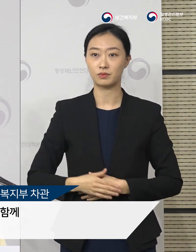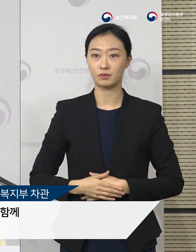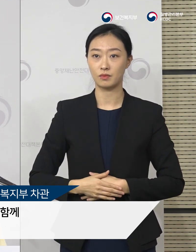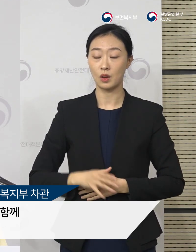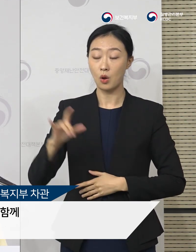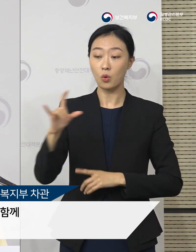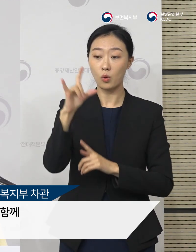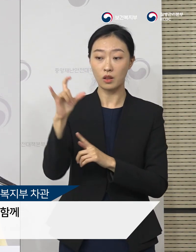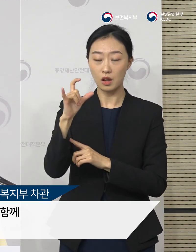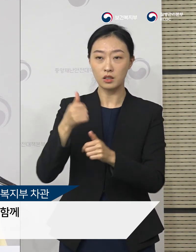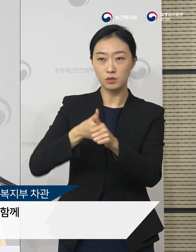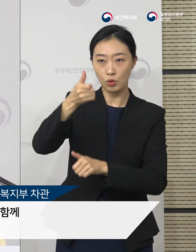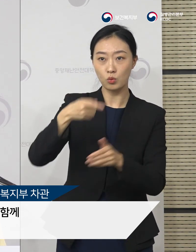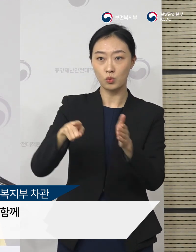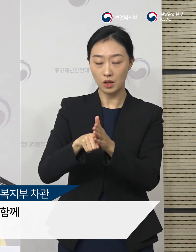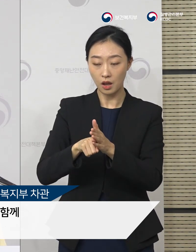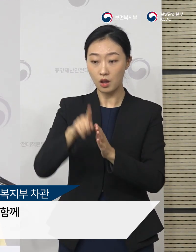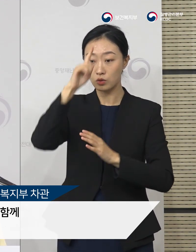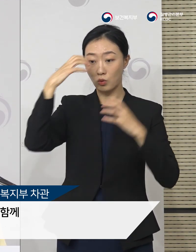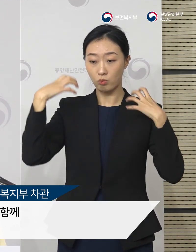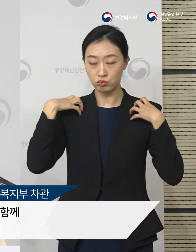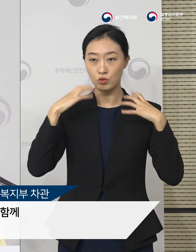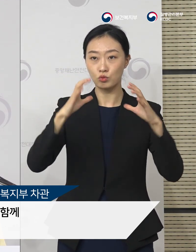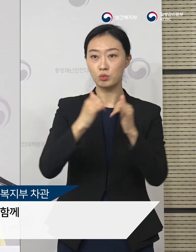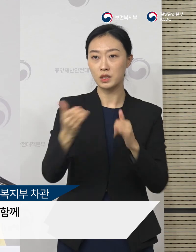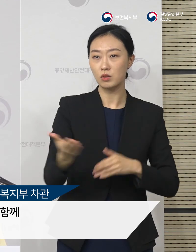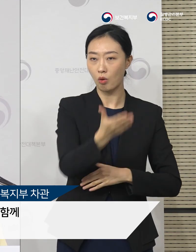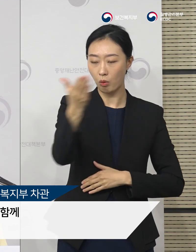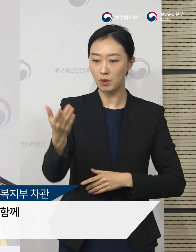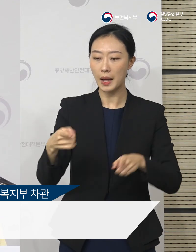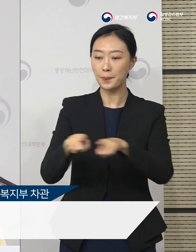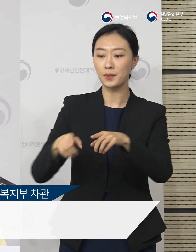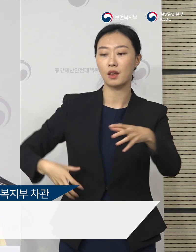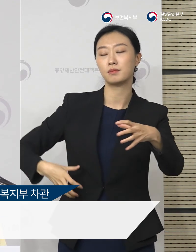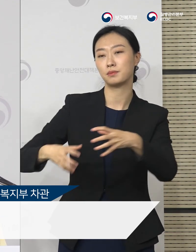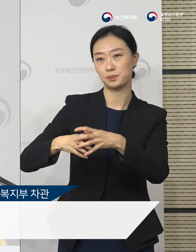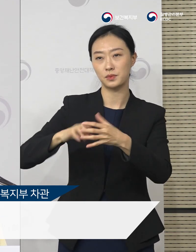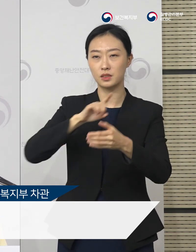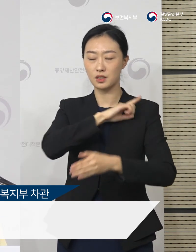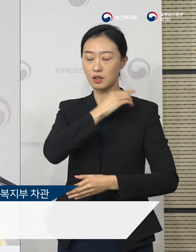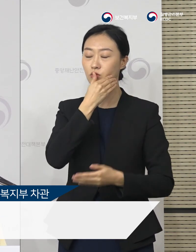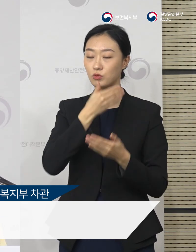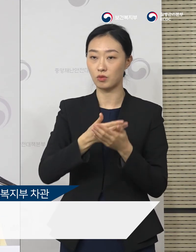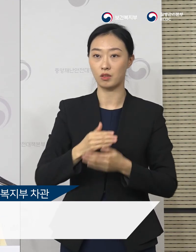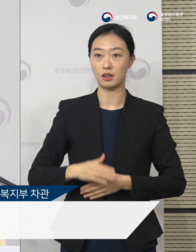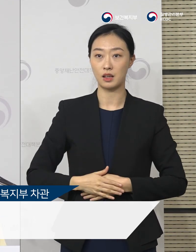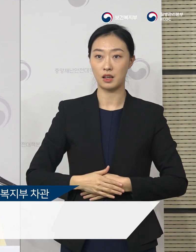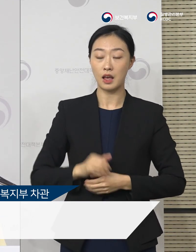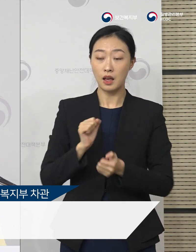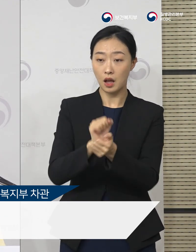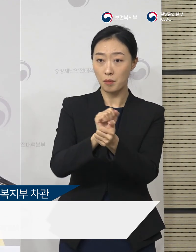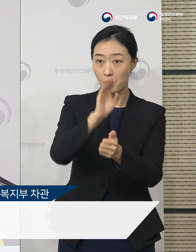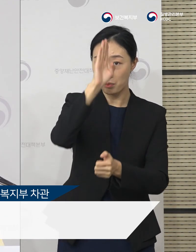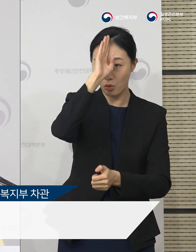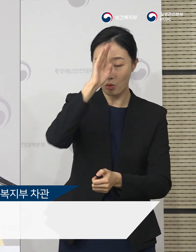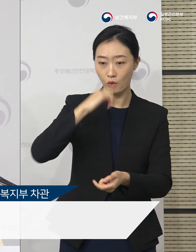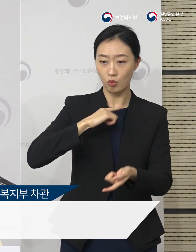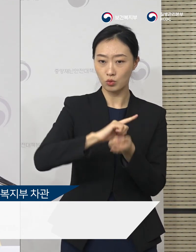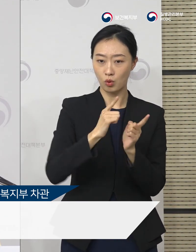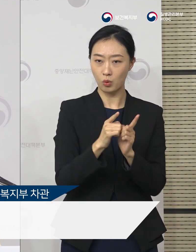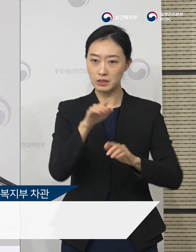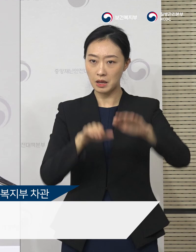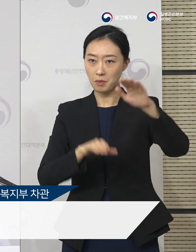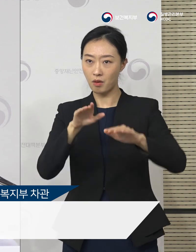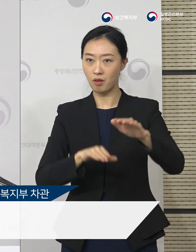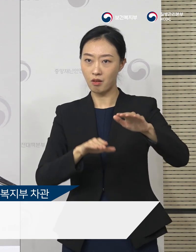모든 국민이 함께 힘을 모으는 것이 무엇보다 중요합니다. 감염병으로 인해 우리 국민이 서로를 차별하는 일이